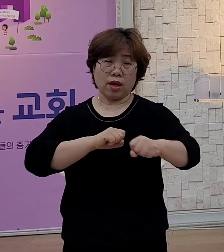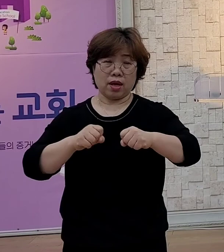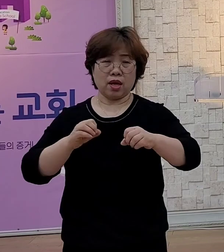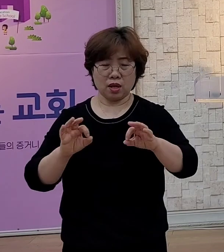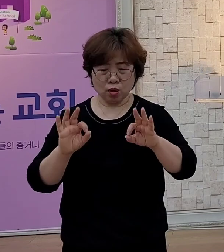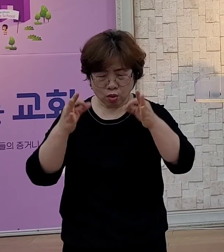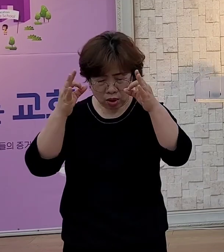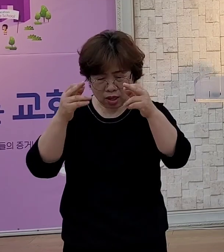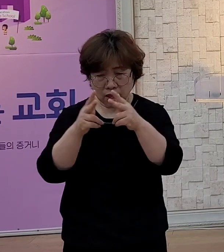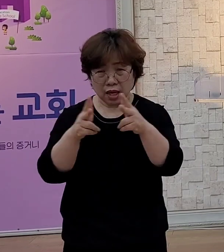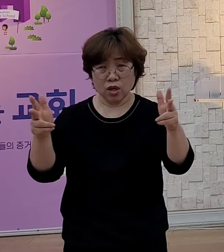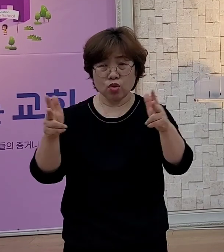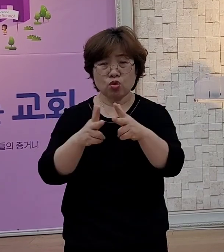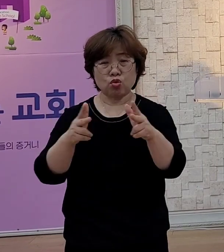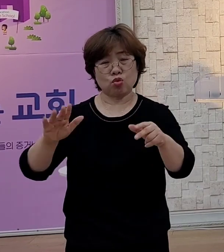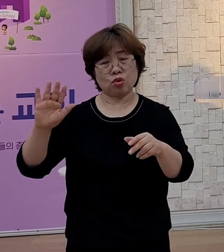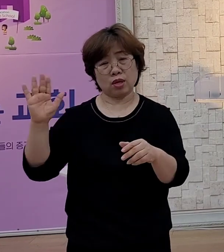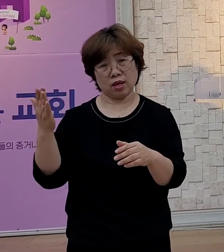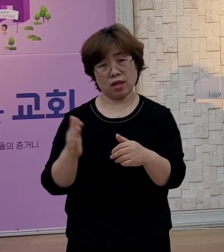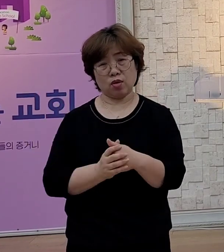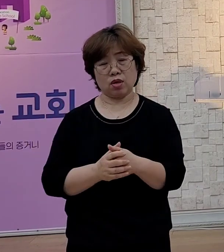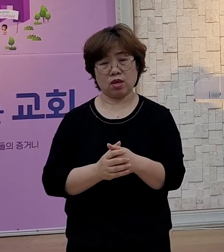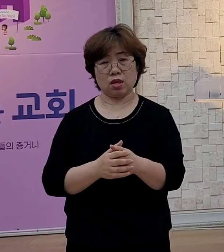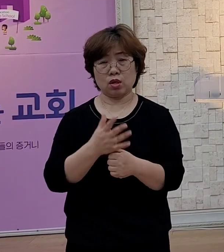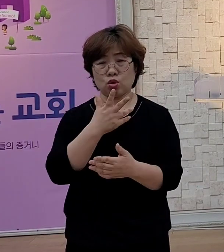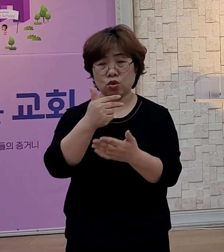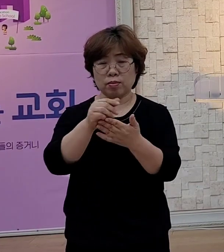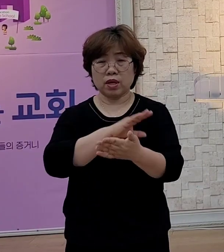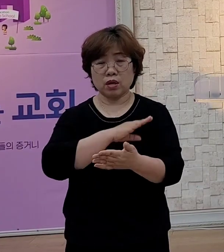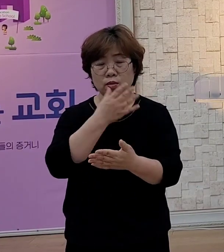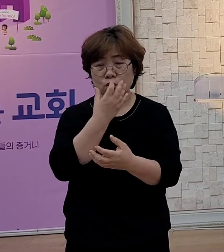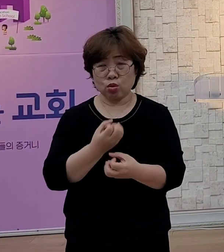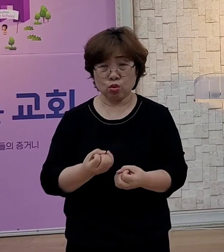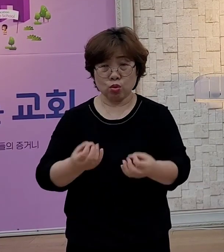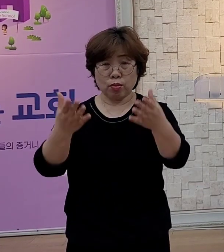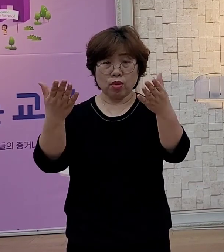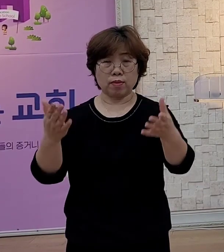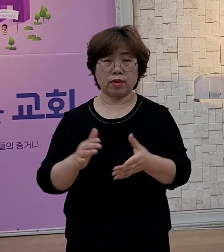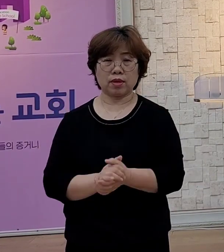주간 우리의 삶이 다 되시기를 주님의 이름으로 축복합니다.